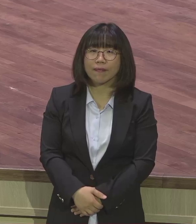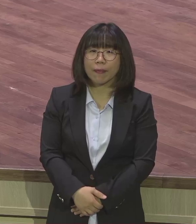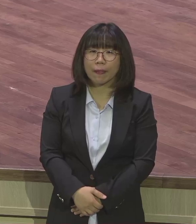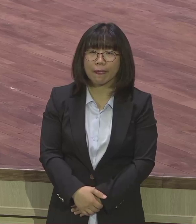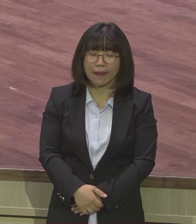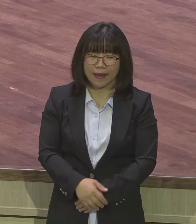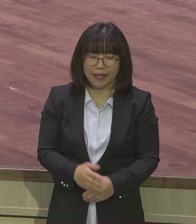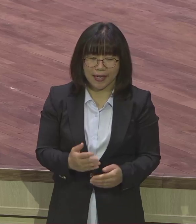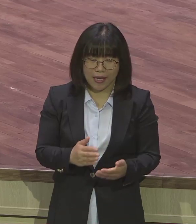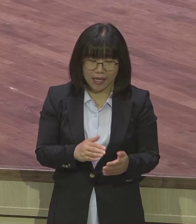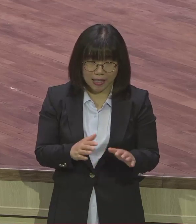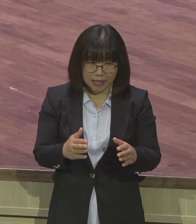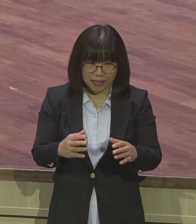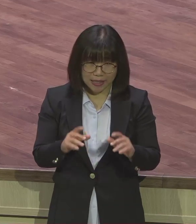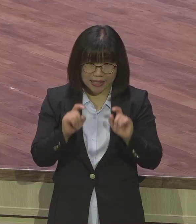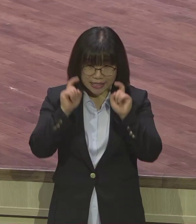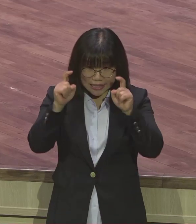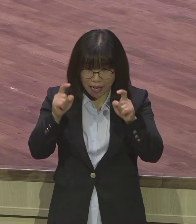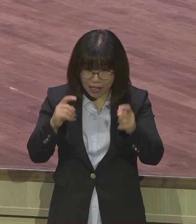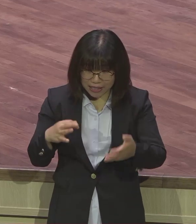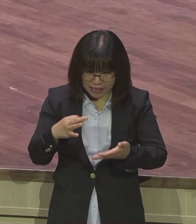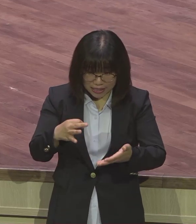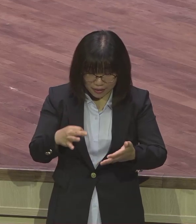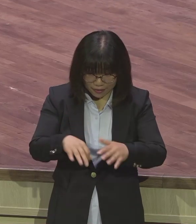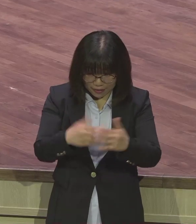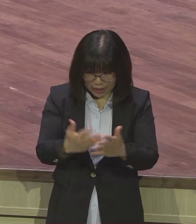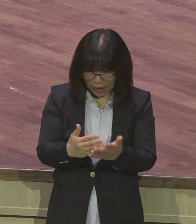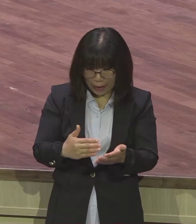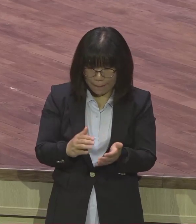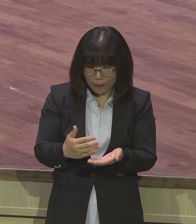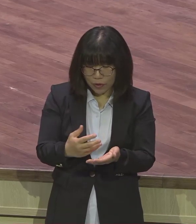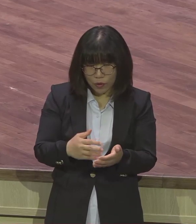있는 거 다 빼갖고 다 가져가고 이제 얼룩진 거 한 마리도 없는 거예요.